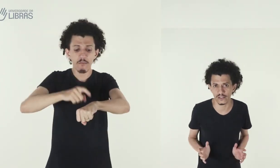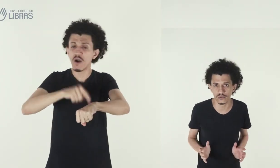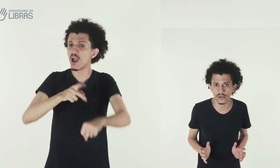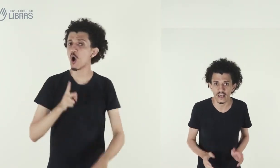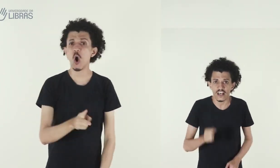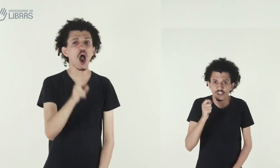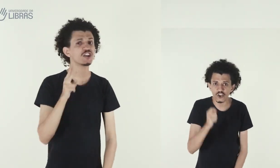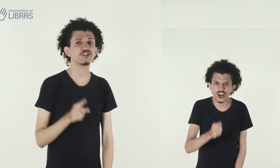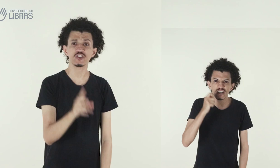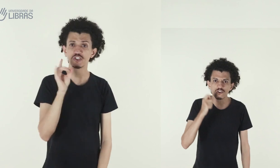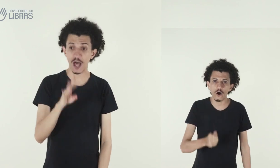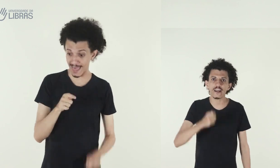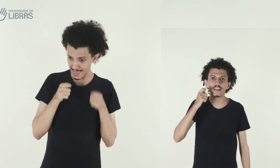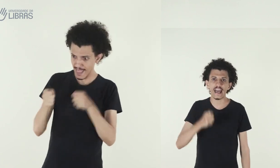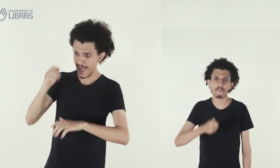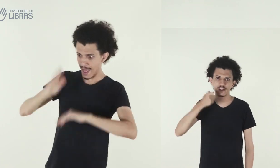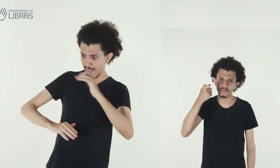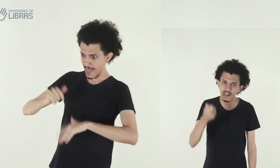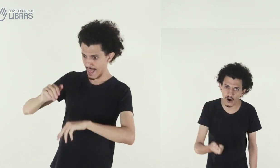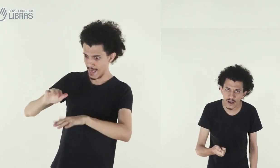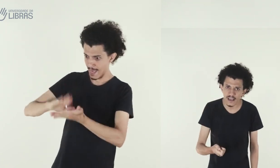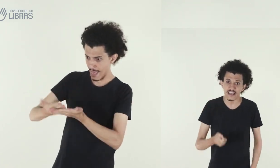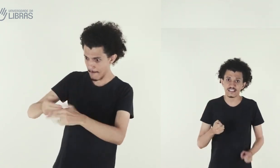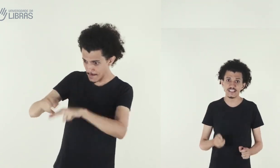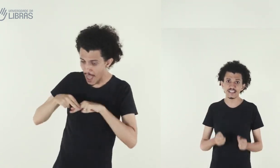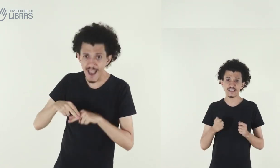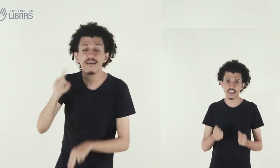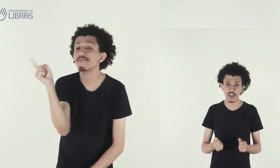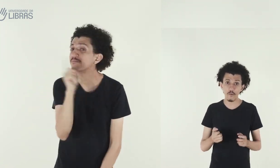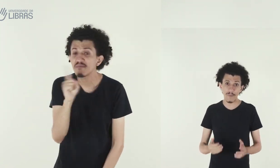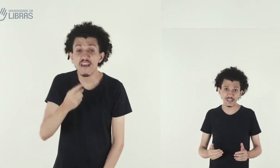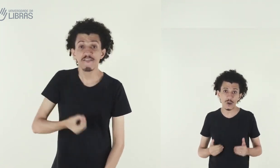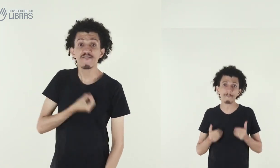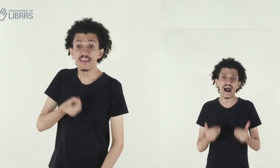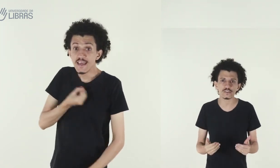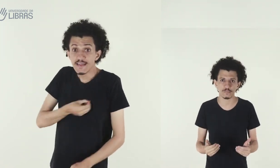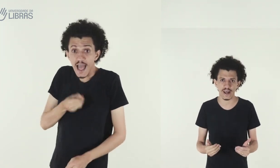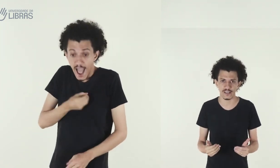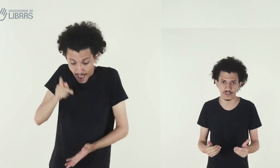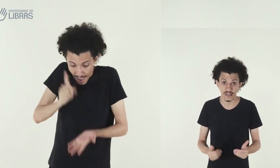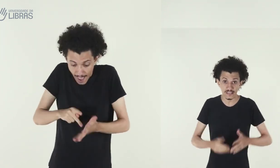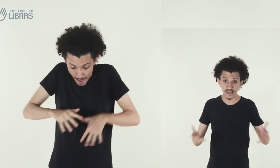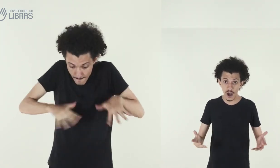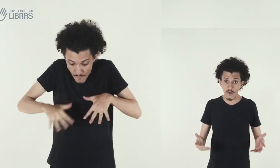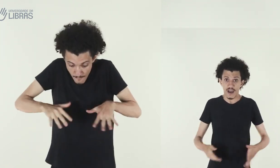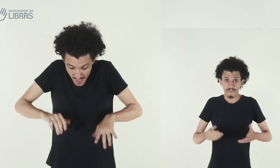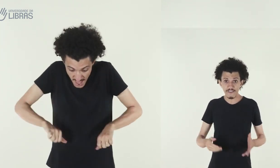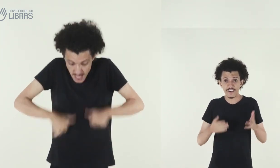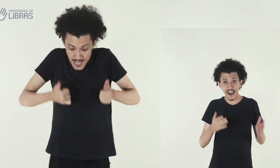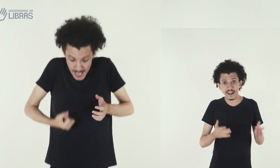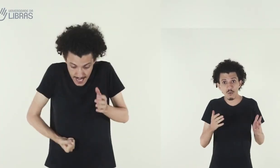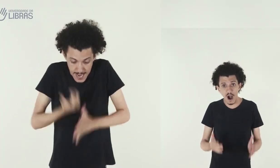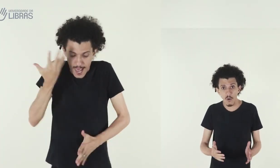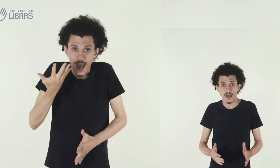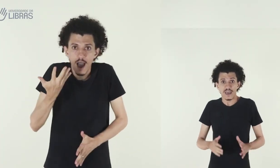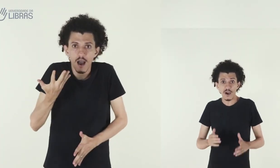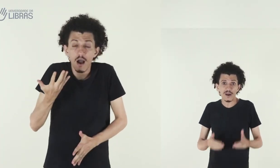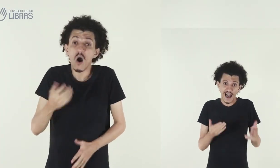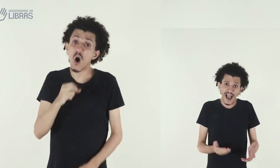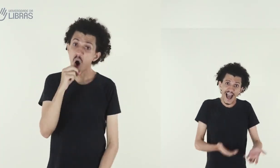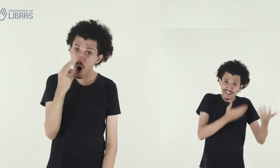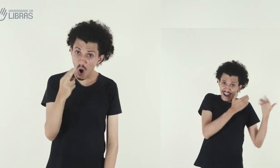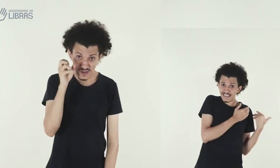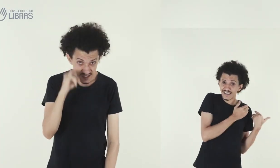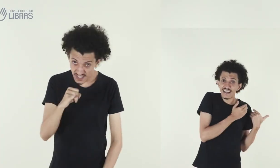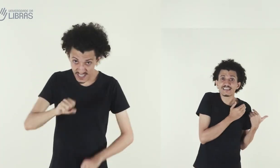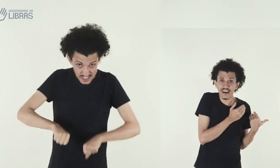piloto automático. Só se torna intérprete melhor se seguir um passo a passo para isso. Senão, vai ficar igual eu